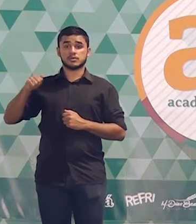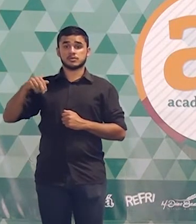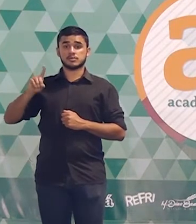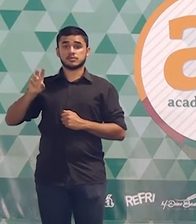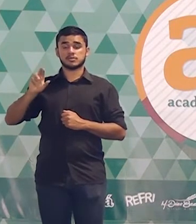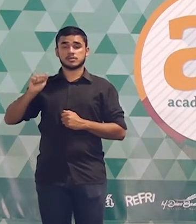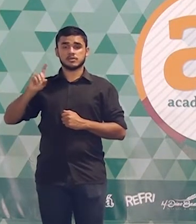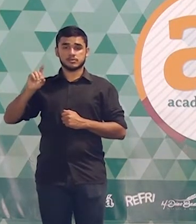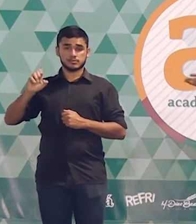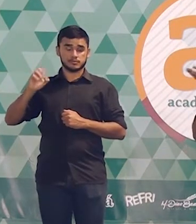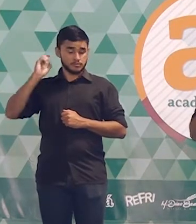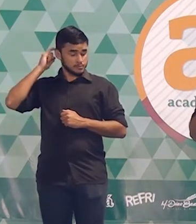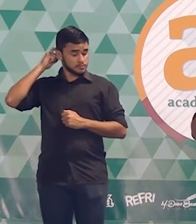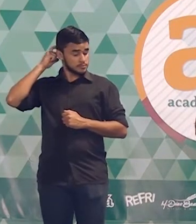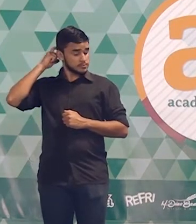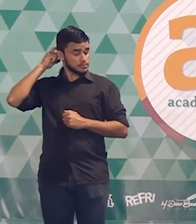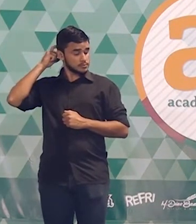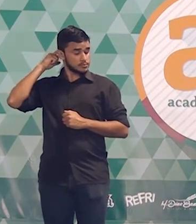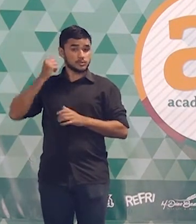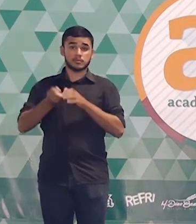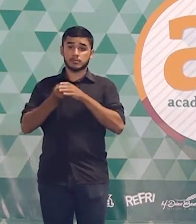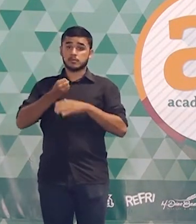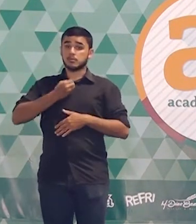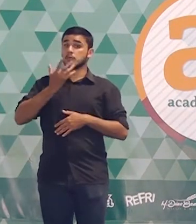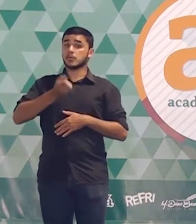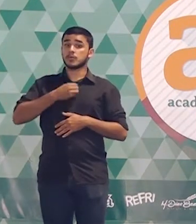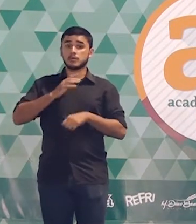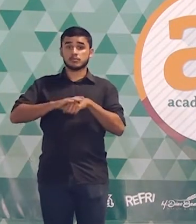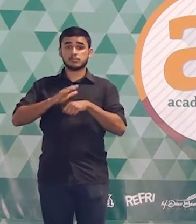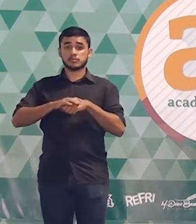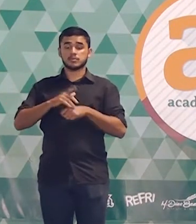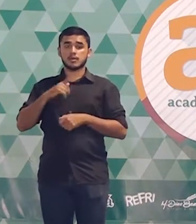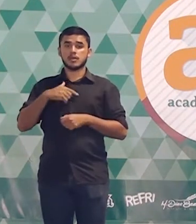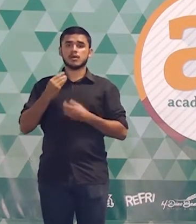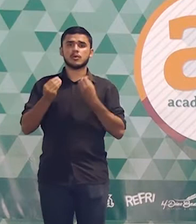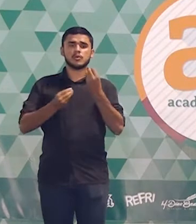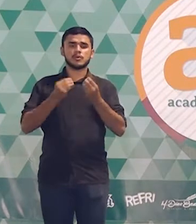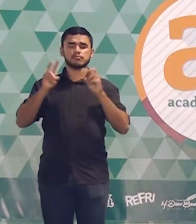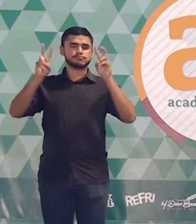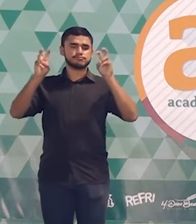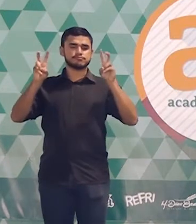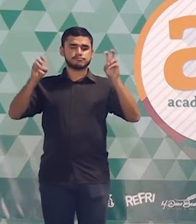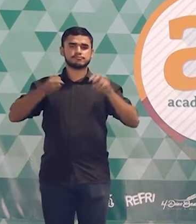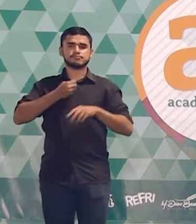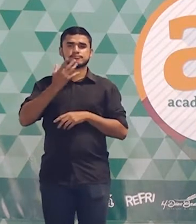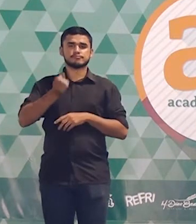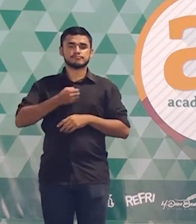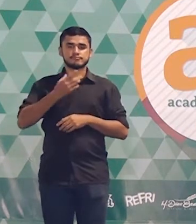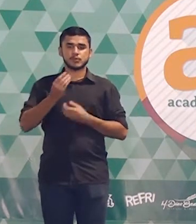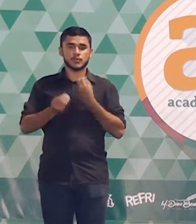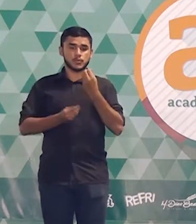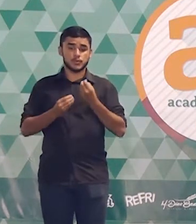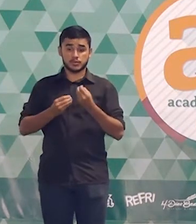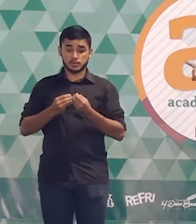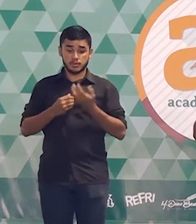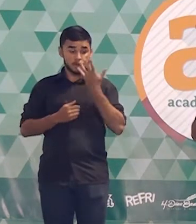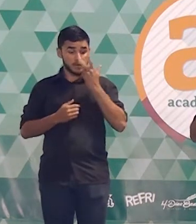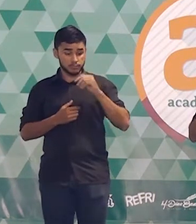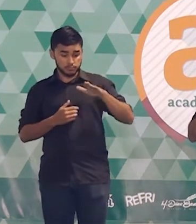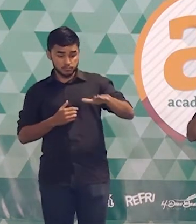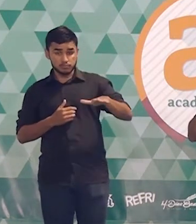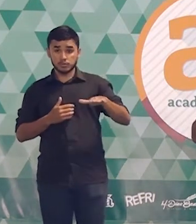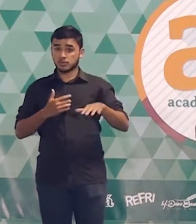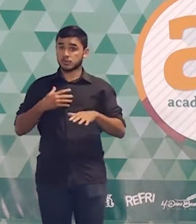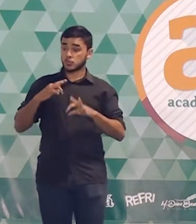cigarro. Diz a gramática do professor e do aluno e do mulato sabido. Mas o bom negro e o